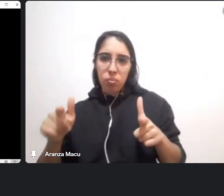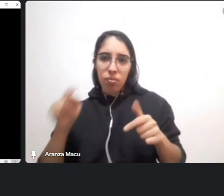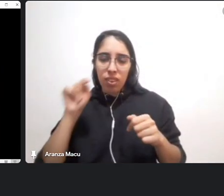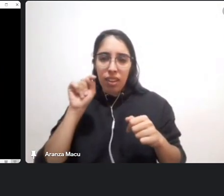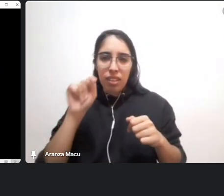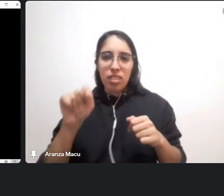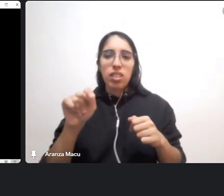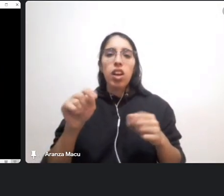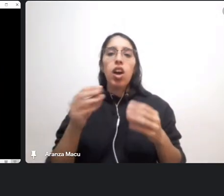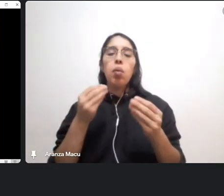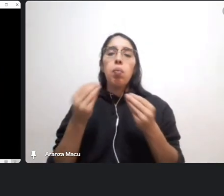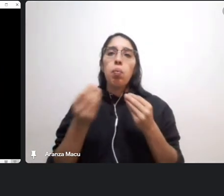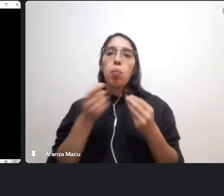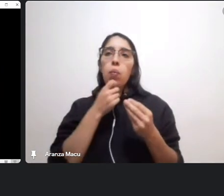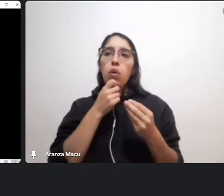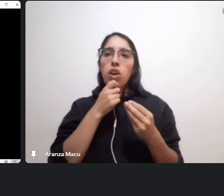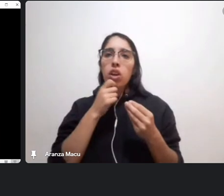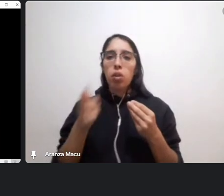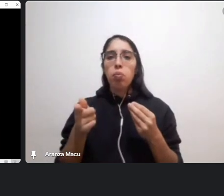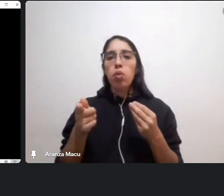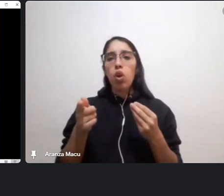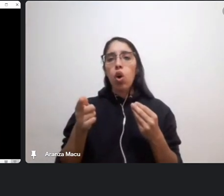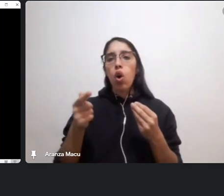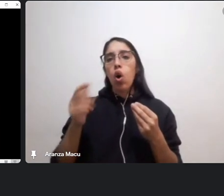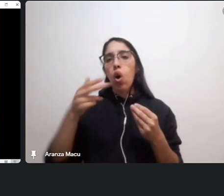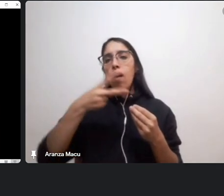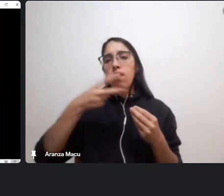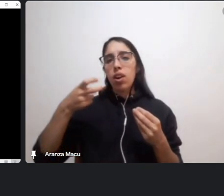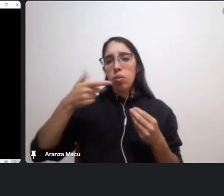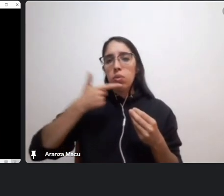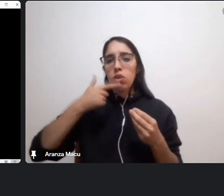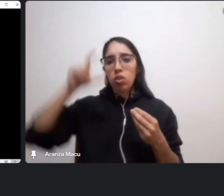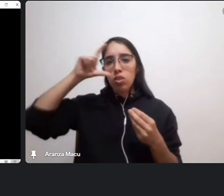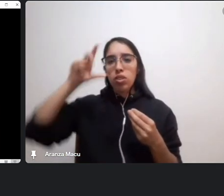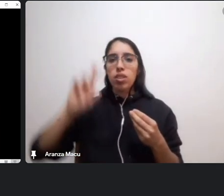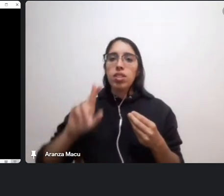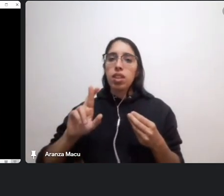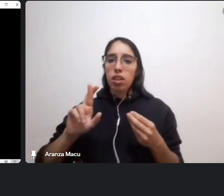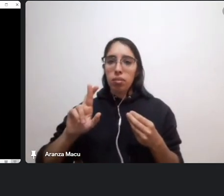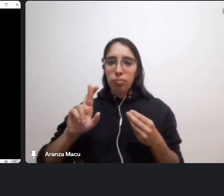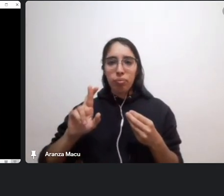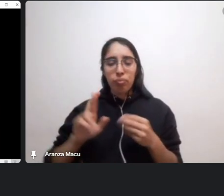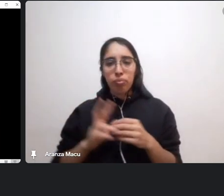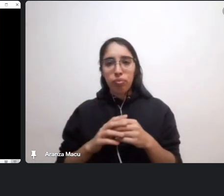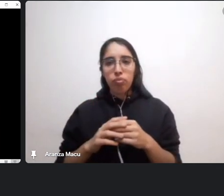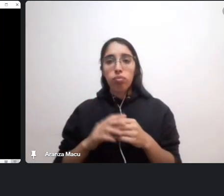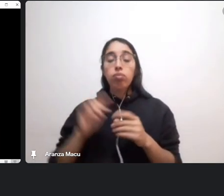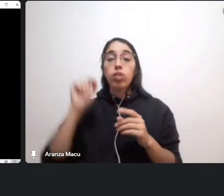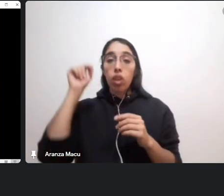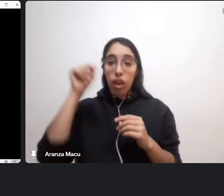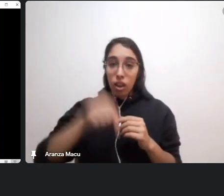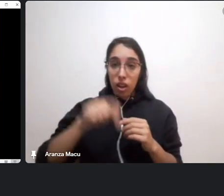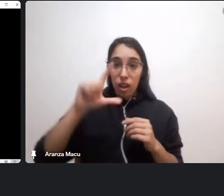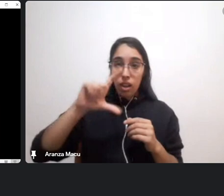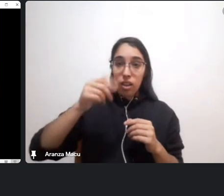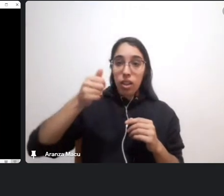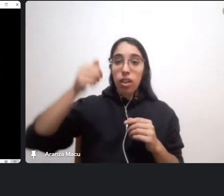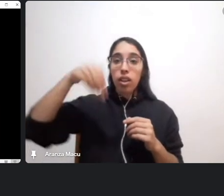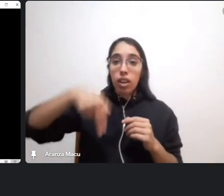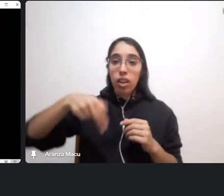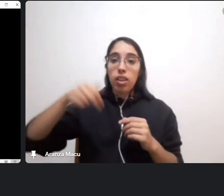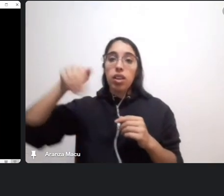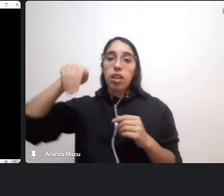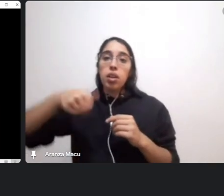ser capaz, por ejemplo, ¿sí? Este can y may tiene pasado, que el de can es